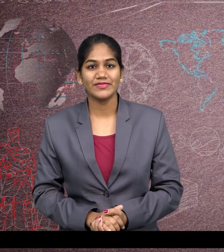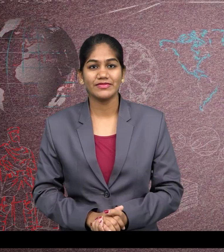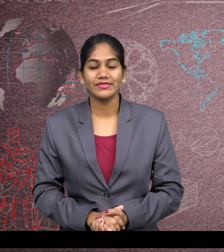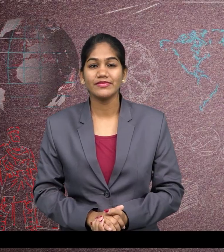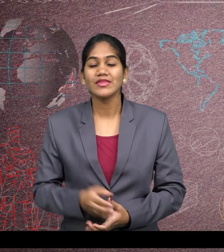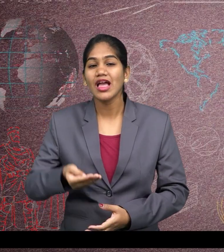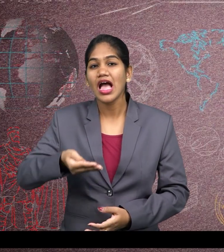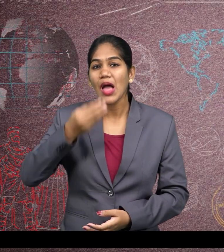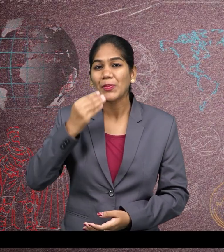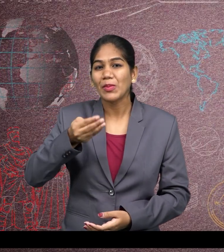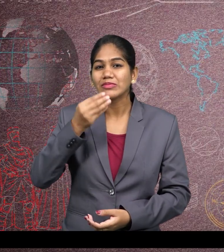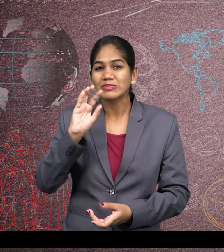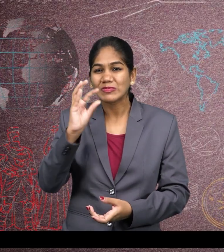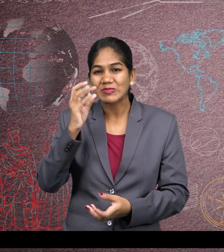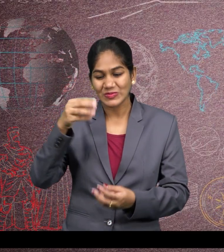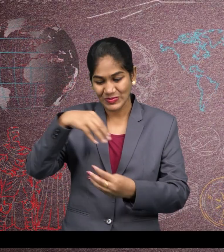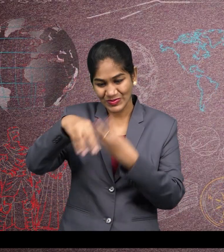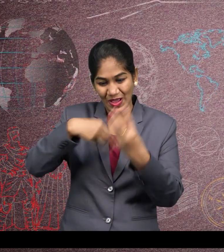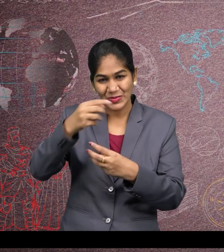நம்கீன்,